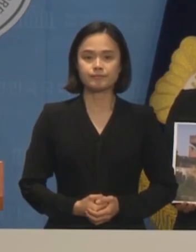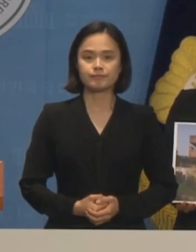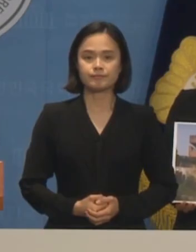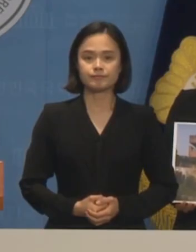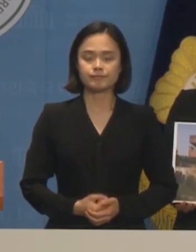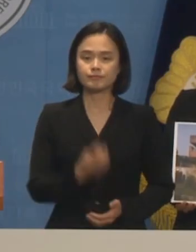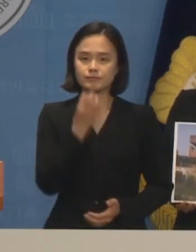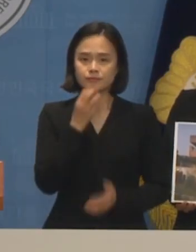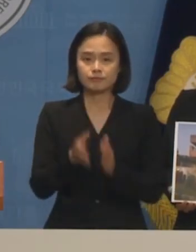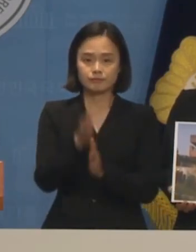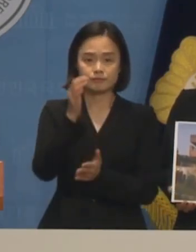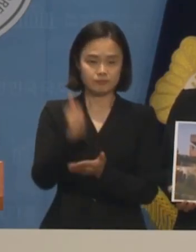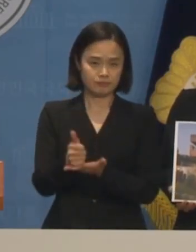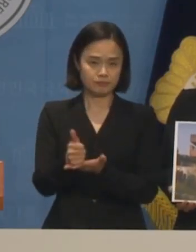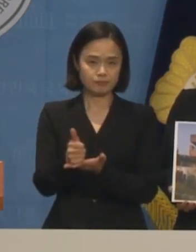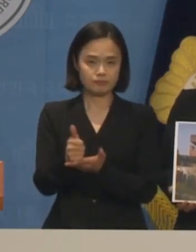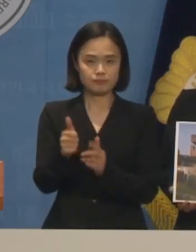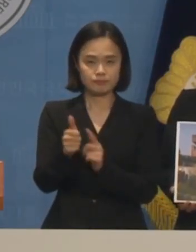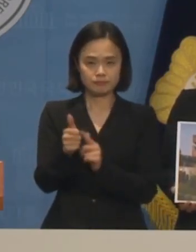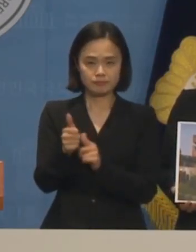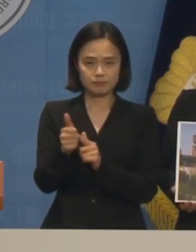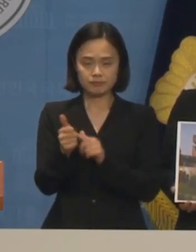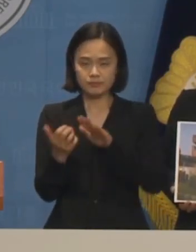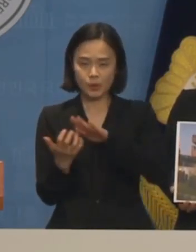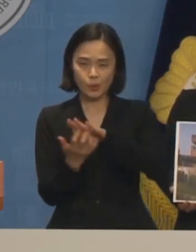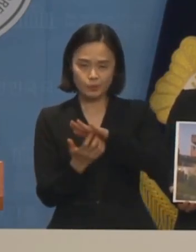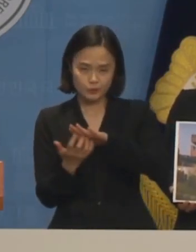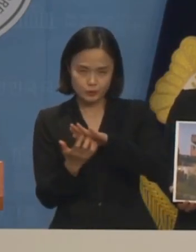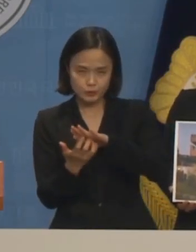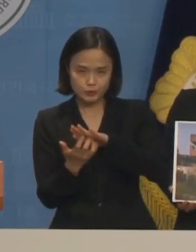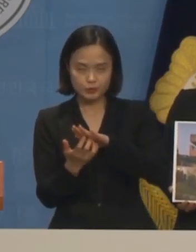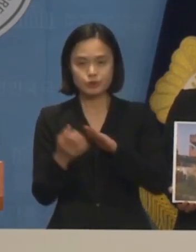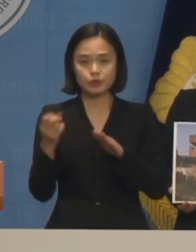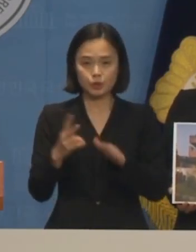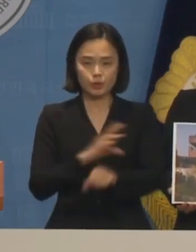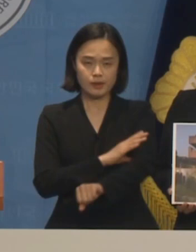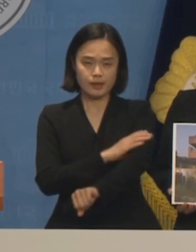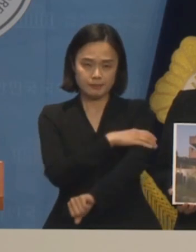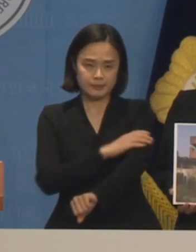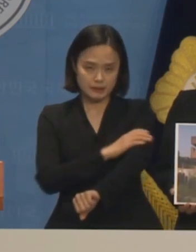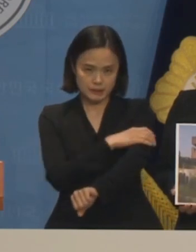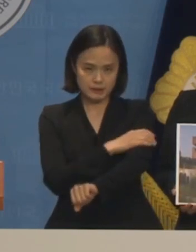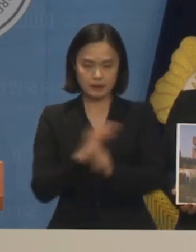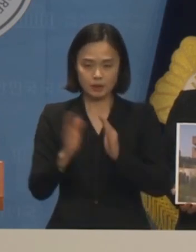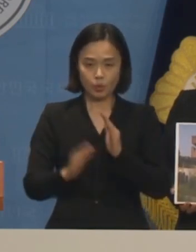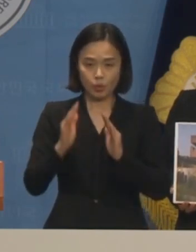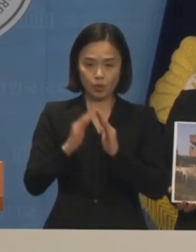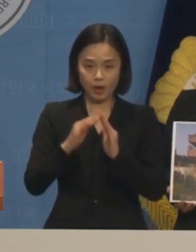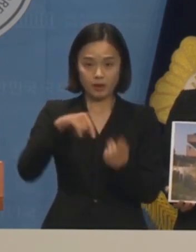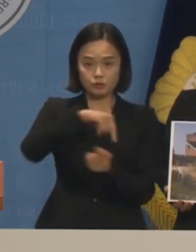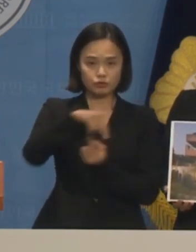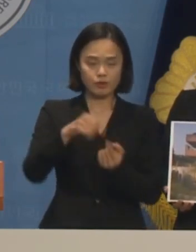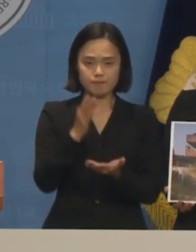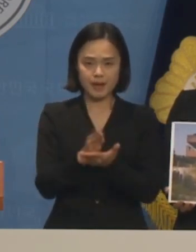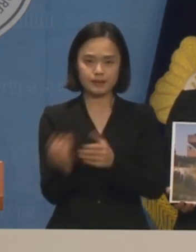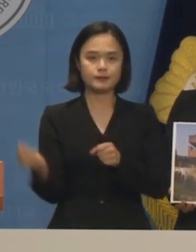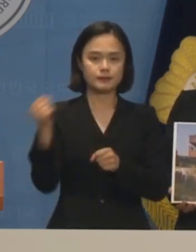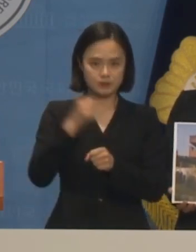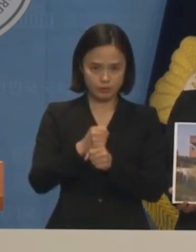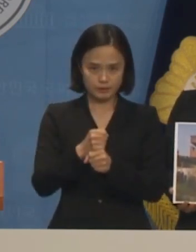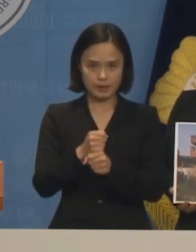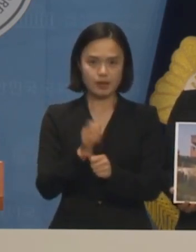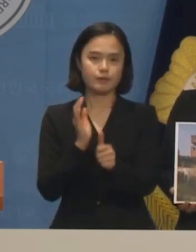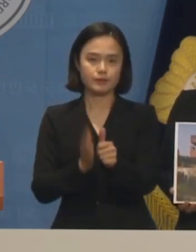오세훈 시장의 꼼수 갑질 공간 운영 정상화와 윤석열 정부의 검소한 관사 운영 국정과제